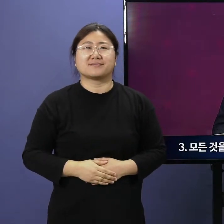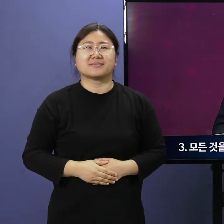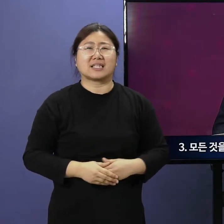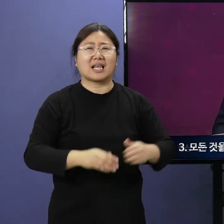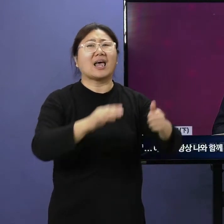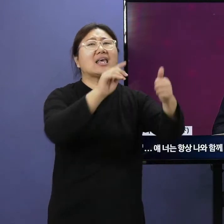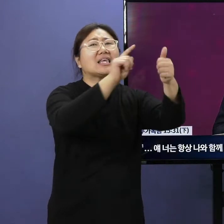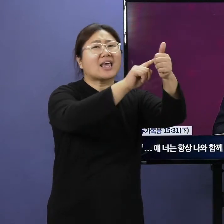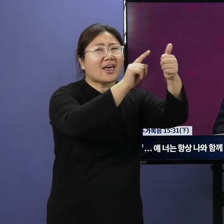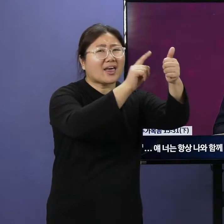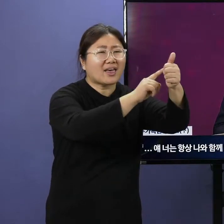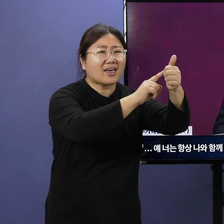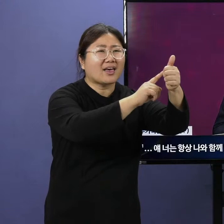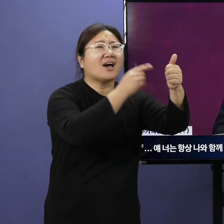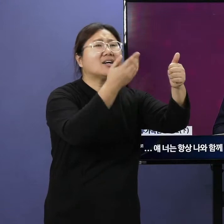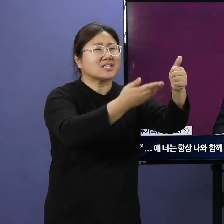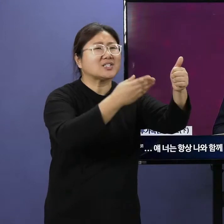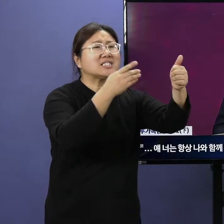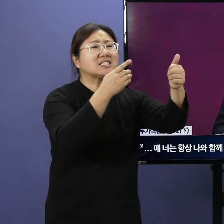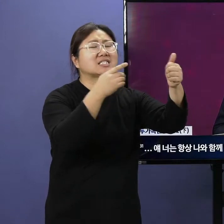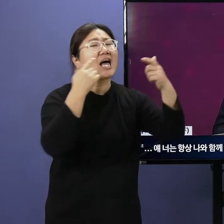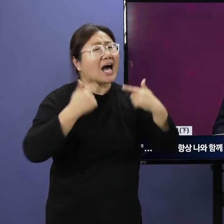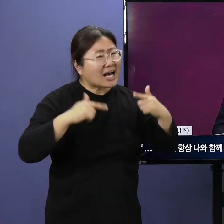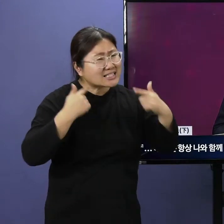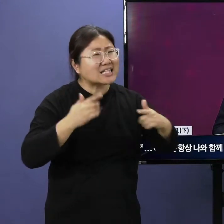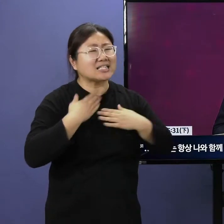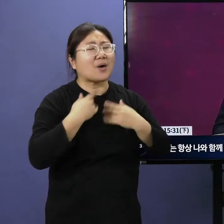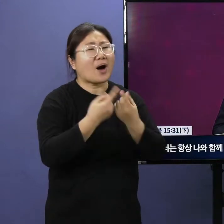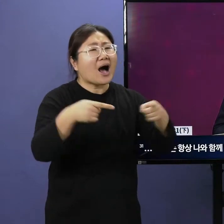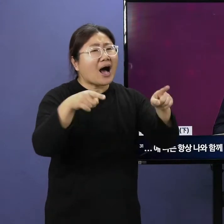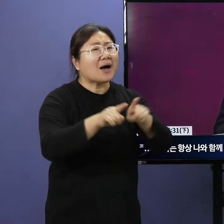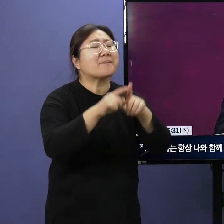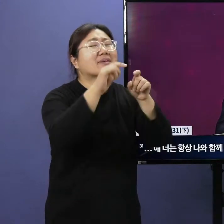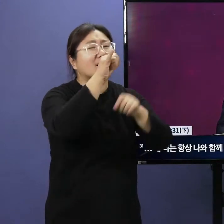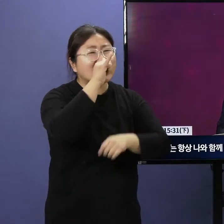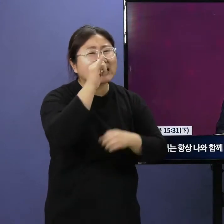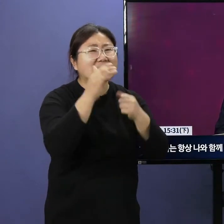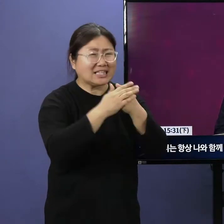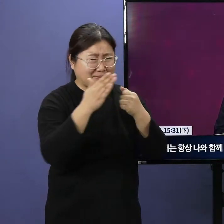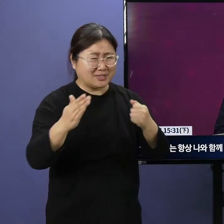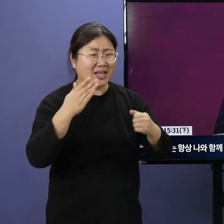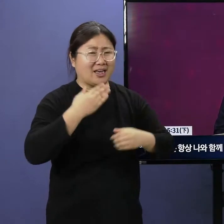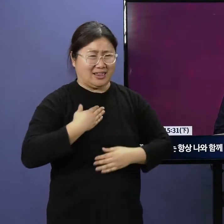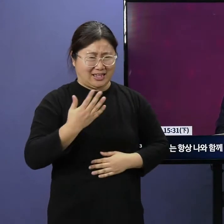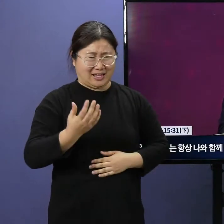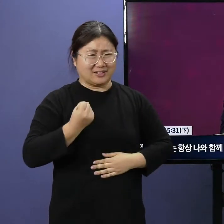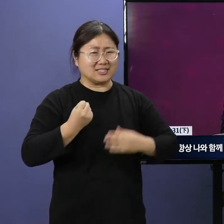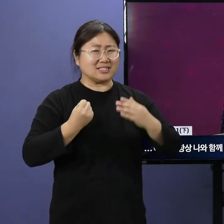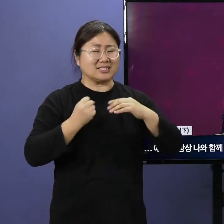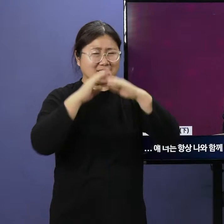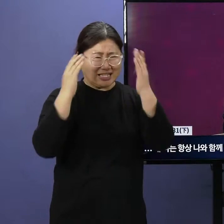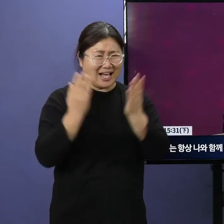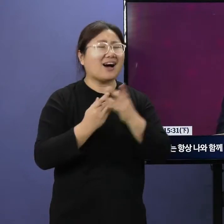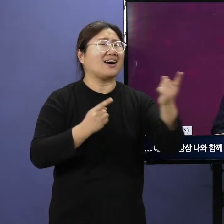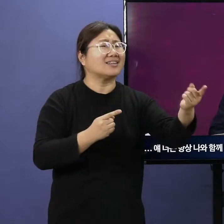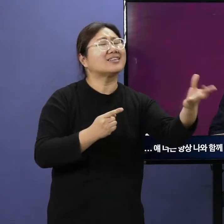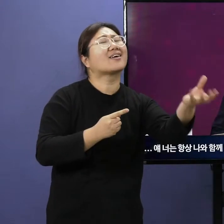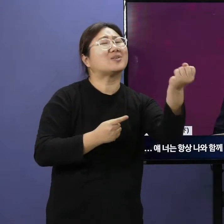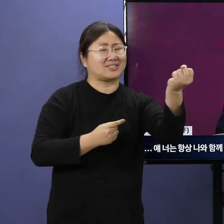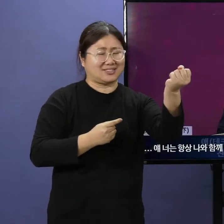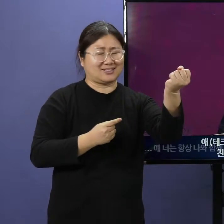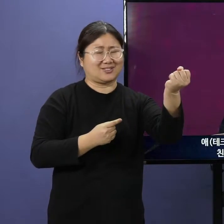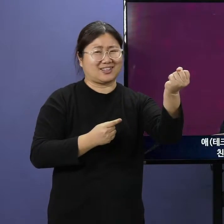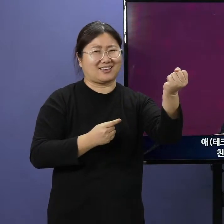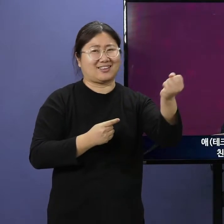예, 너는 항상 나와 함께 있으니 내 것이다, 내 것이로 돼. 첫째 아들을 부를